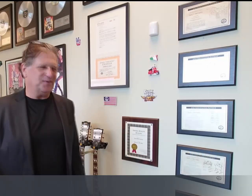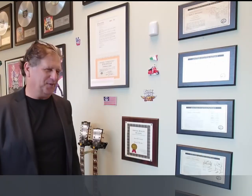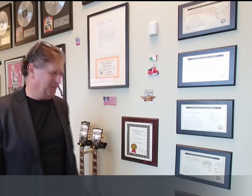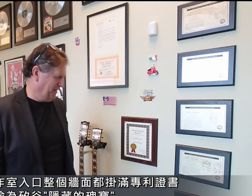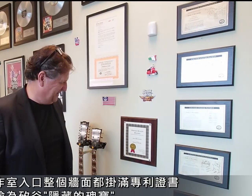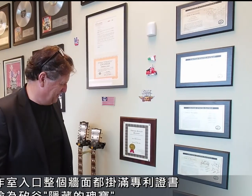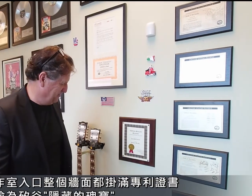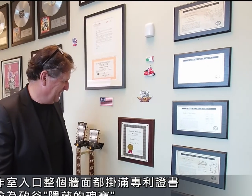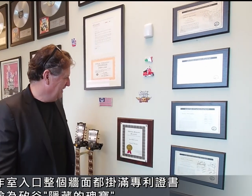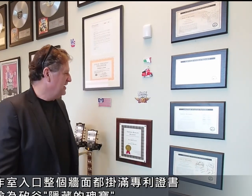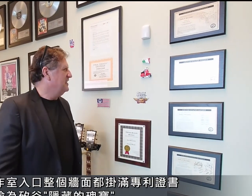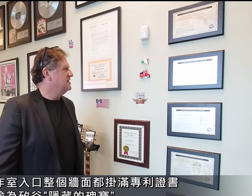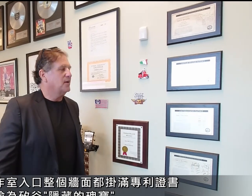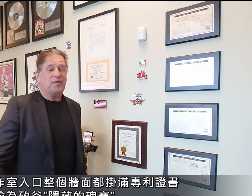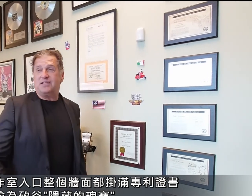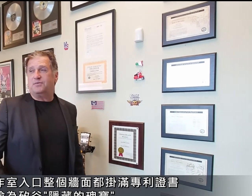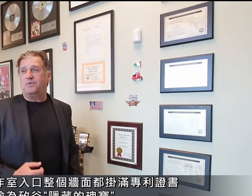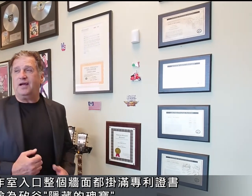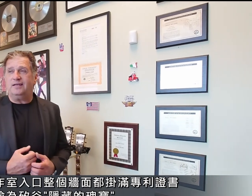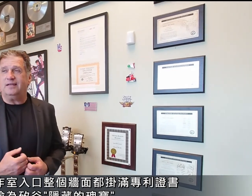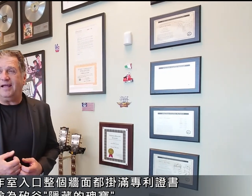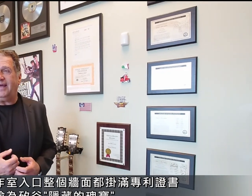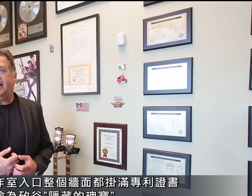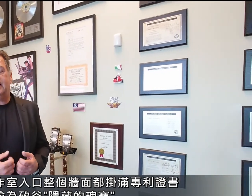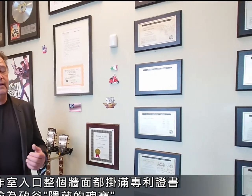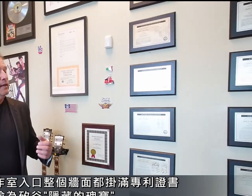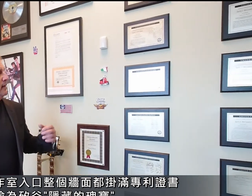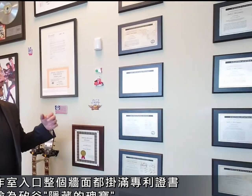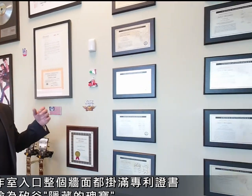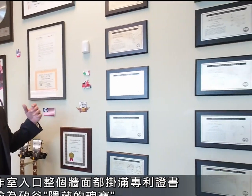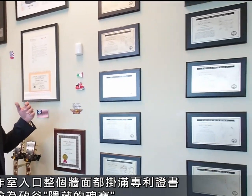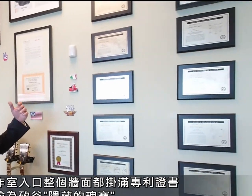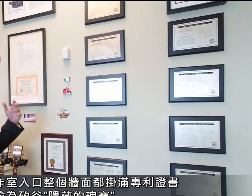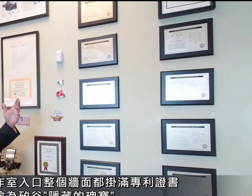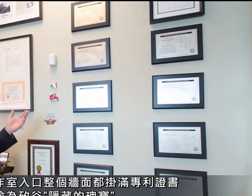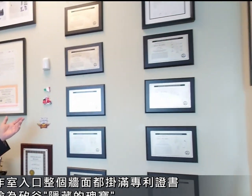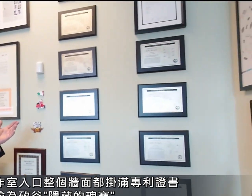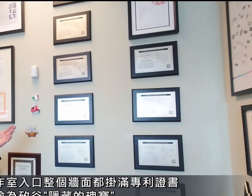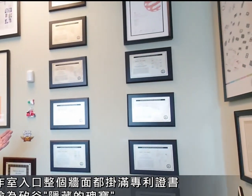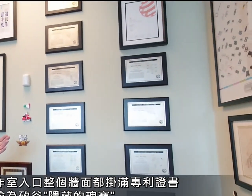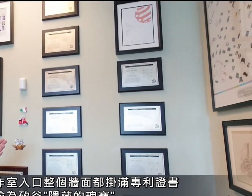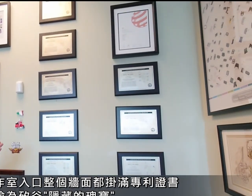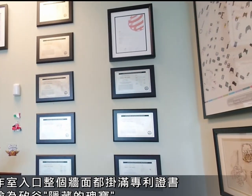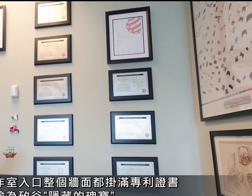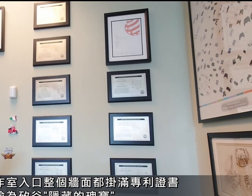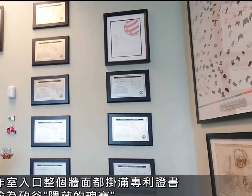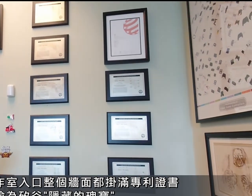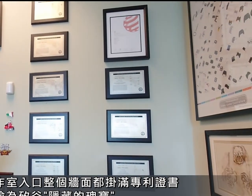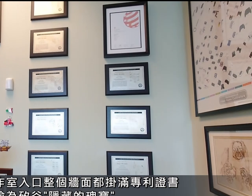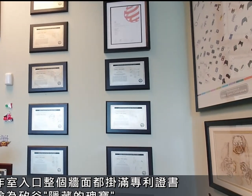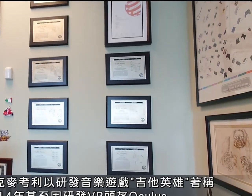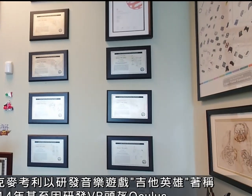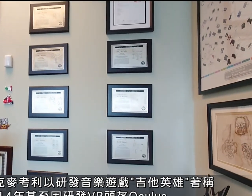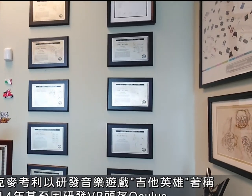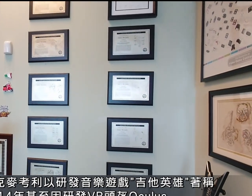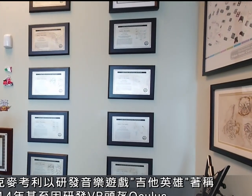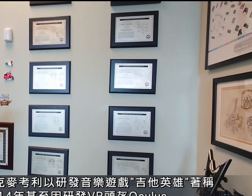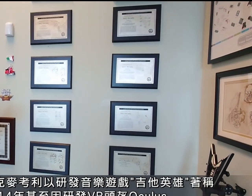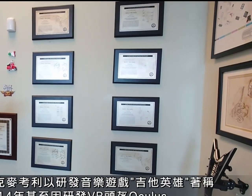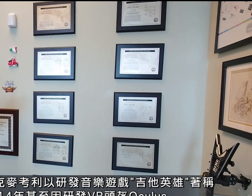工作室入口整个墙面都挂满专利证书，被誉为矽谷隐藏的瑰宝。杰克麦考利以研发音